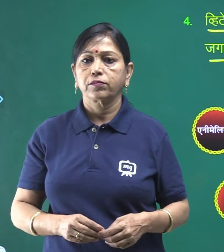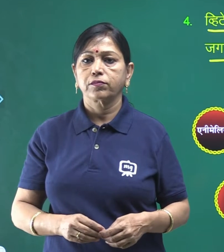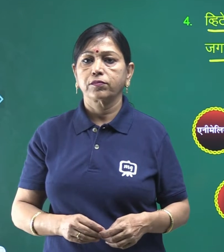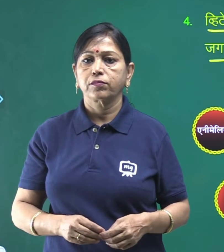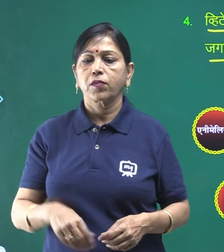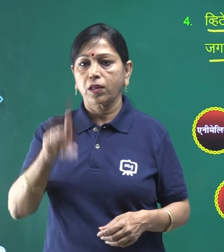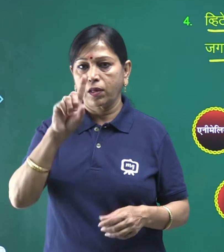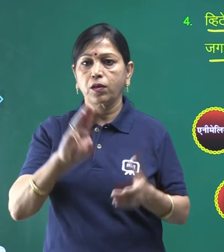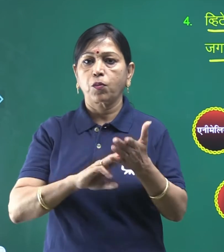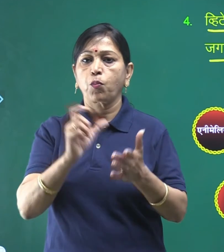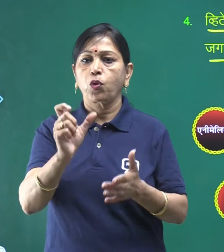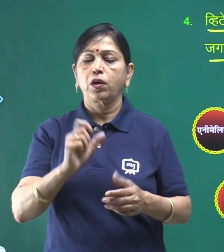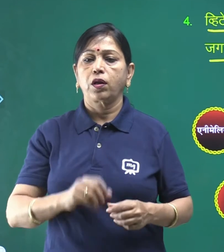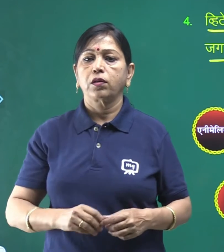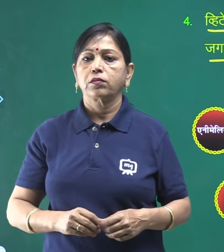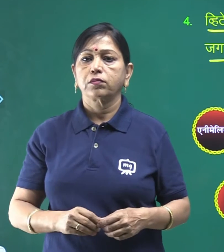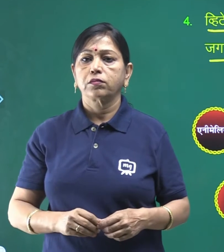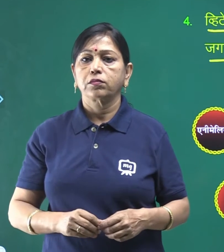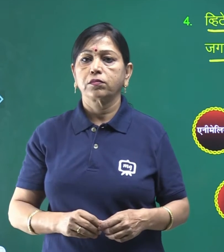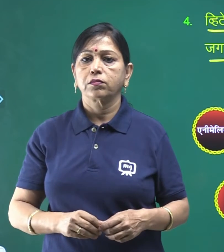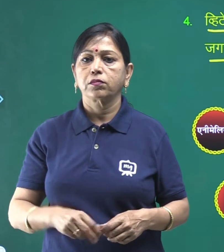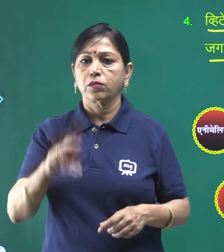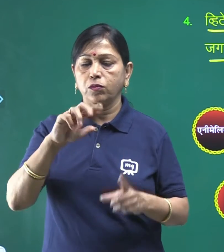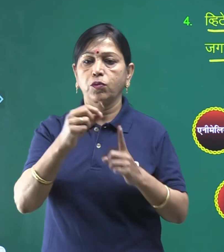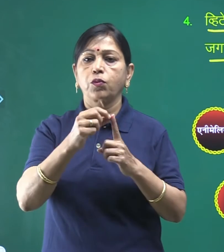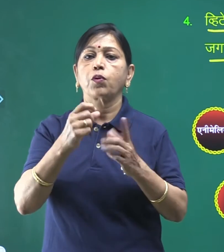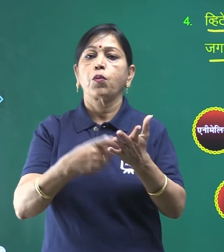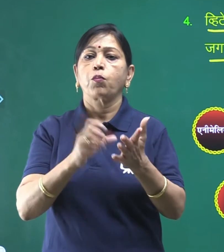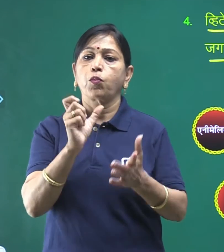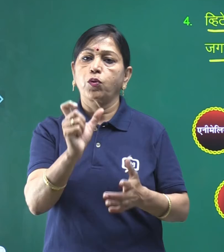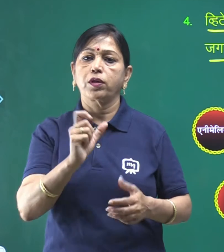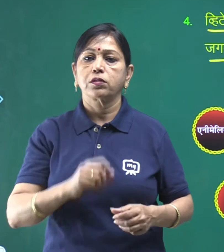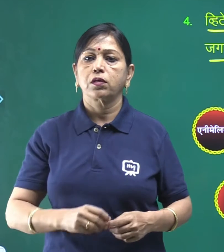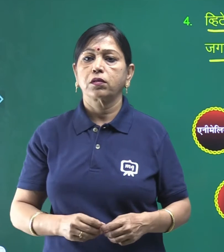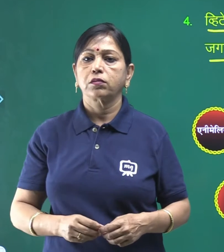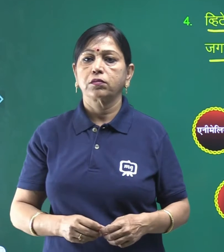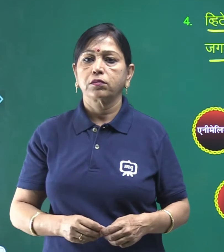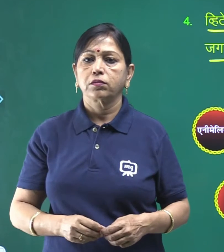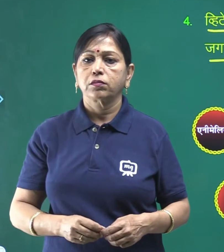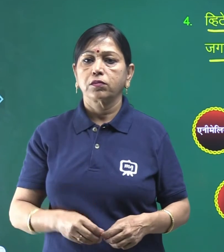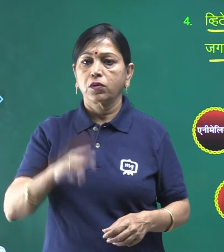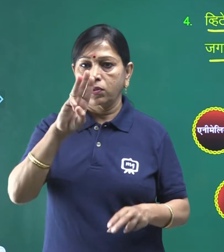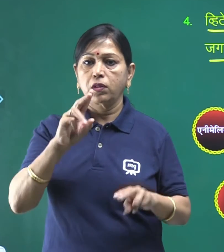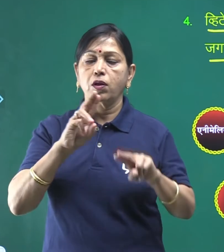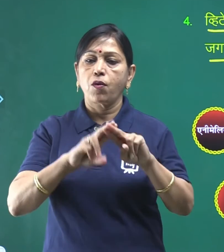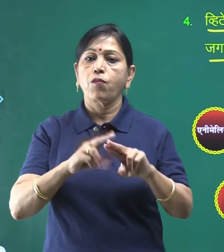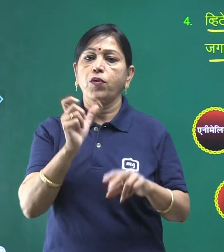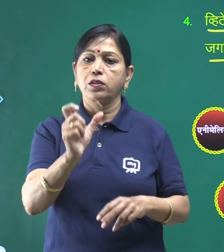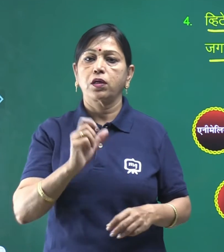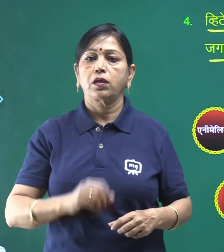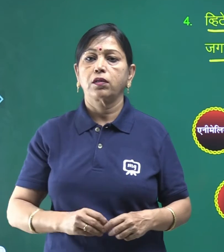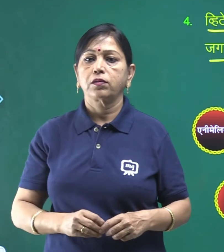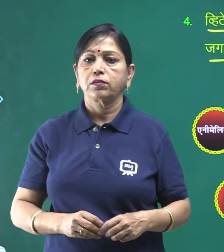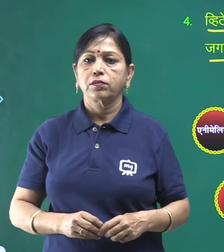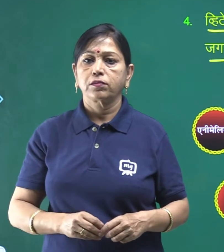1. मोनेरा। 2. प्रोटिस्टा। 3. फंजाई।